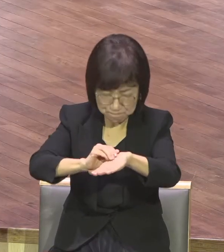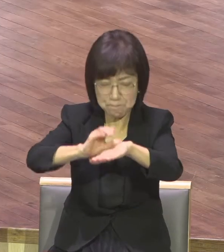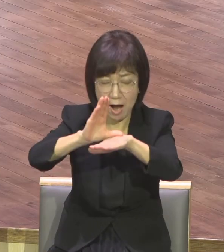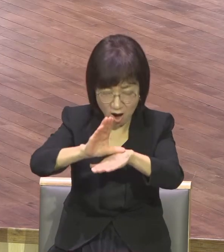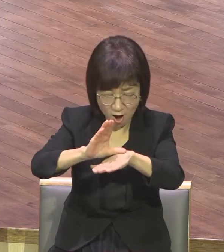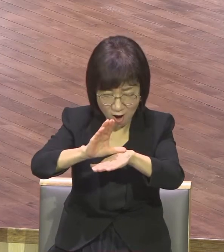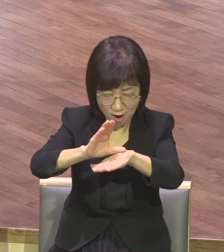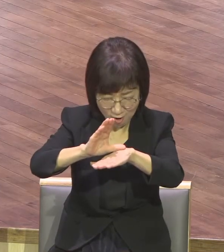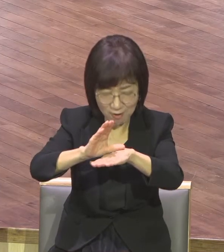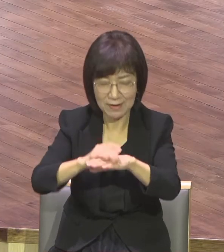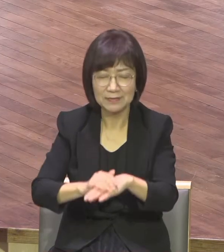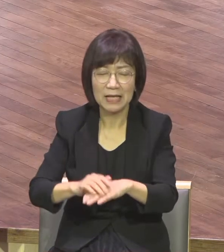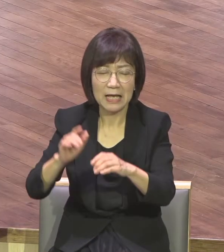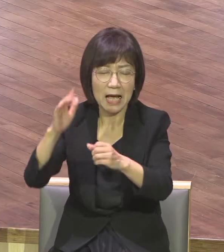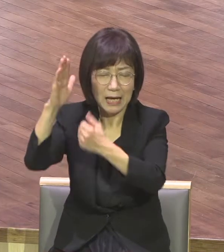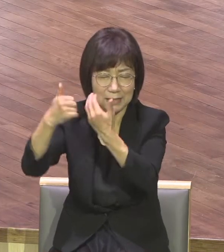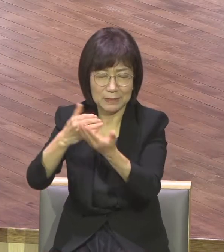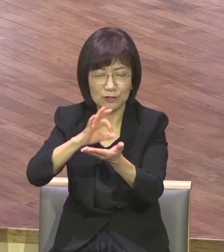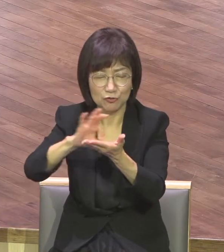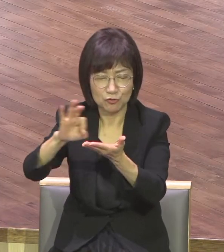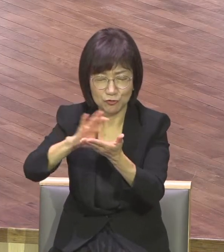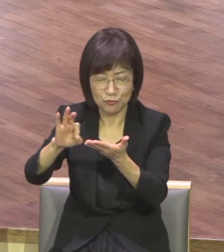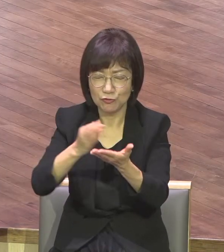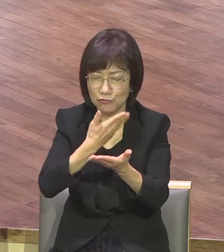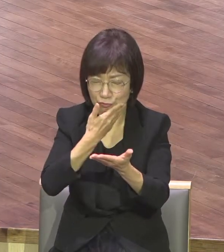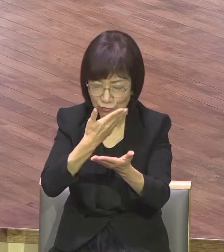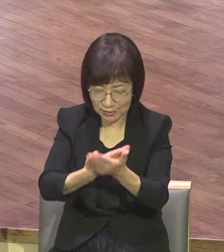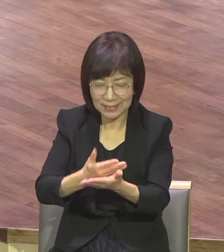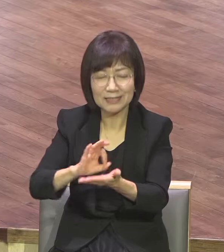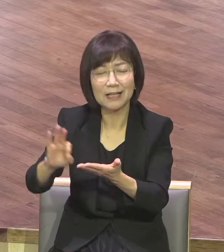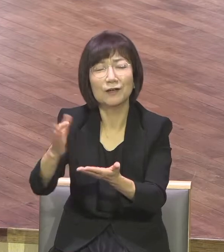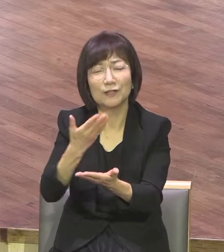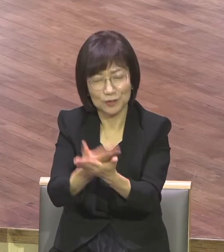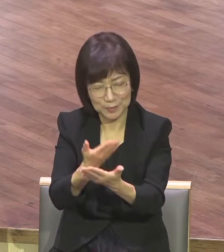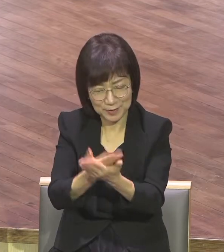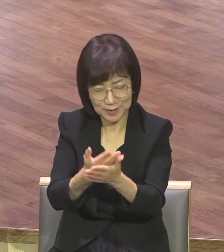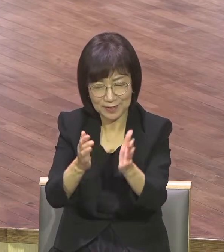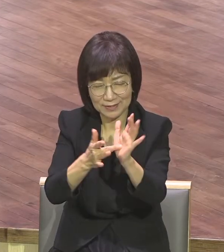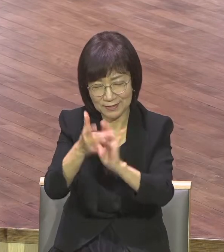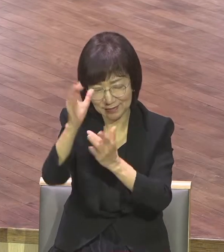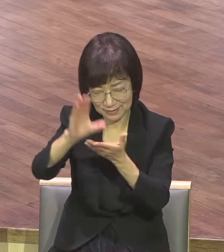쓰임 받는 전도자들이 되게 하여 주옵소서. 예수 이름 받들어